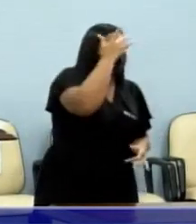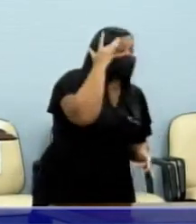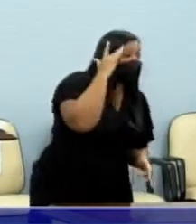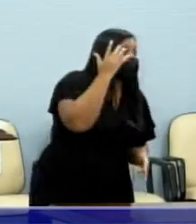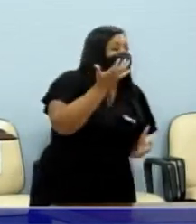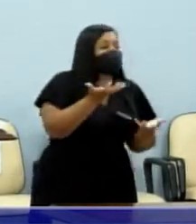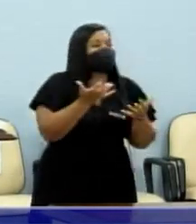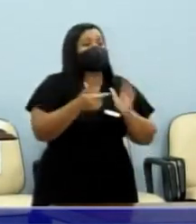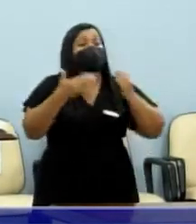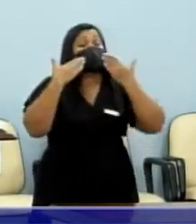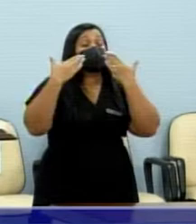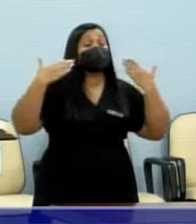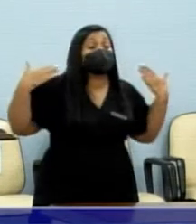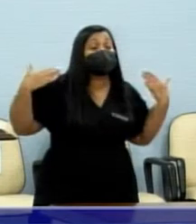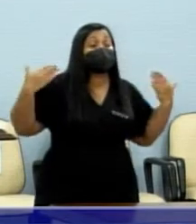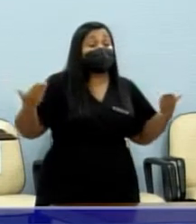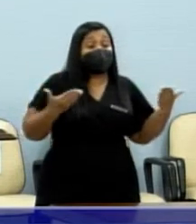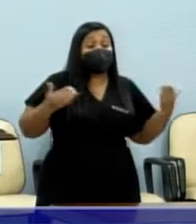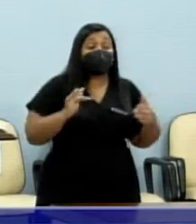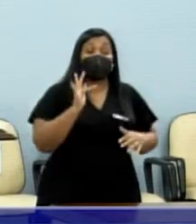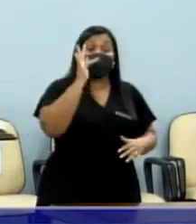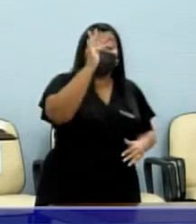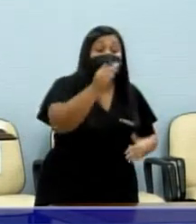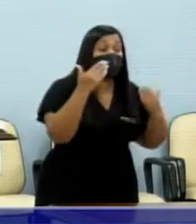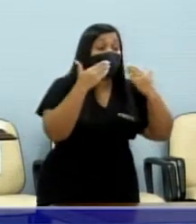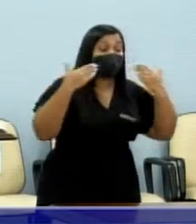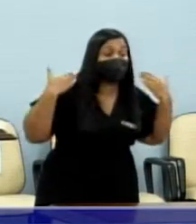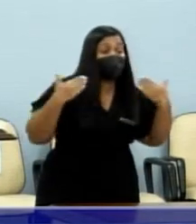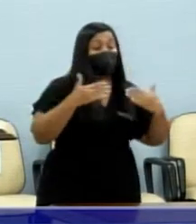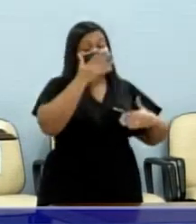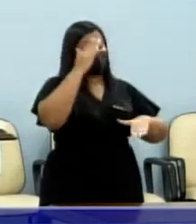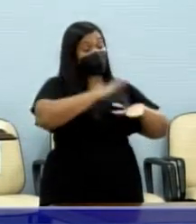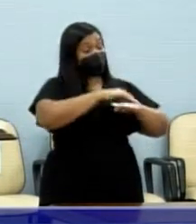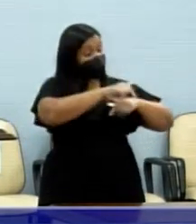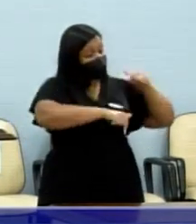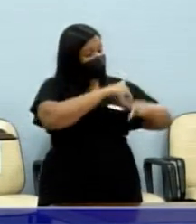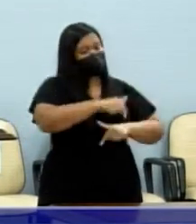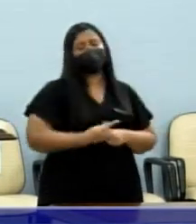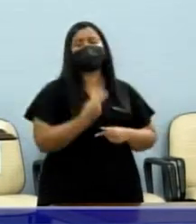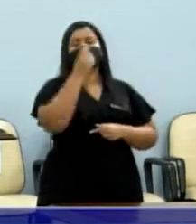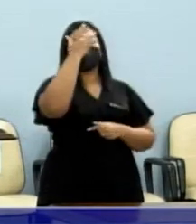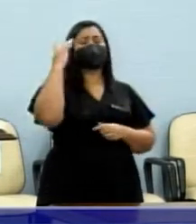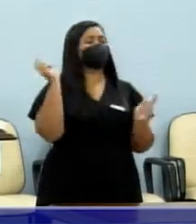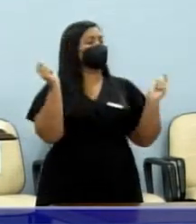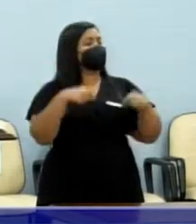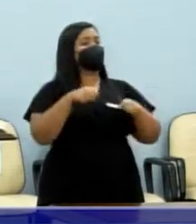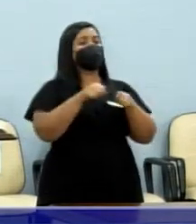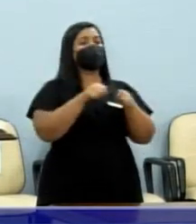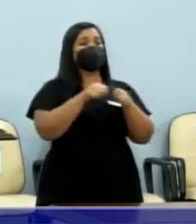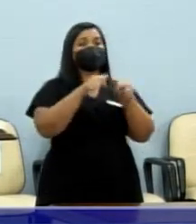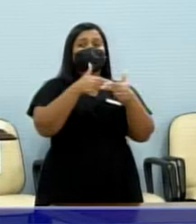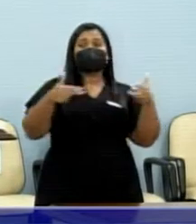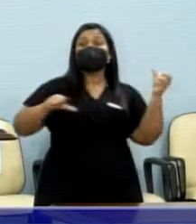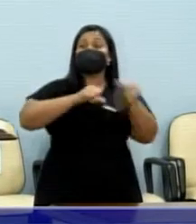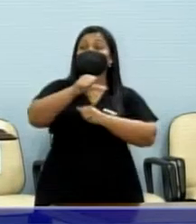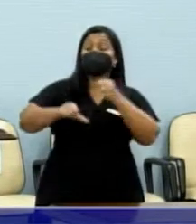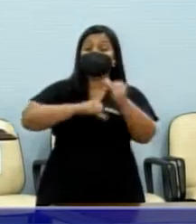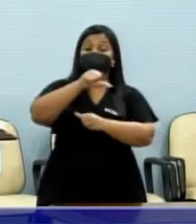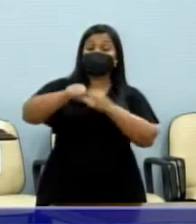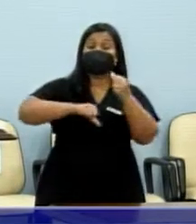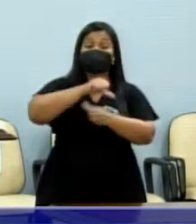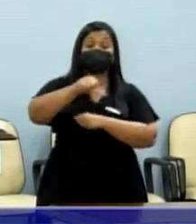ser os protagonistas do presente e do futuro, para a classe trabalhadora, o único sujeito capaz de realizar essa transformação